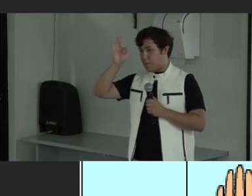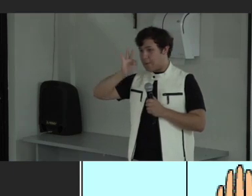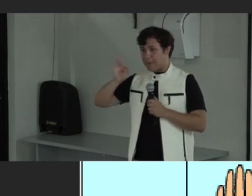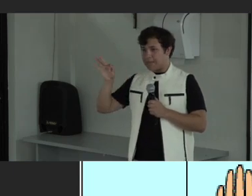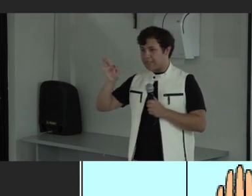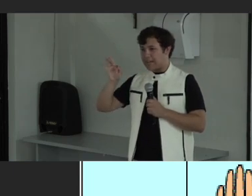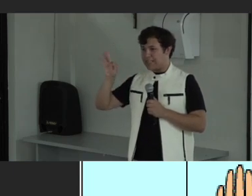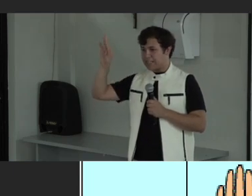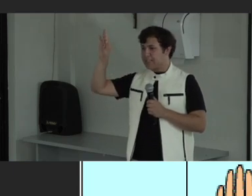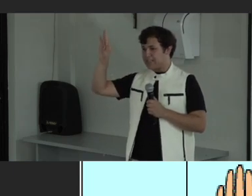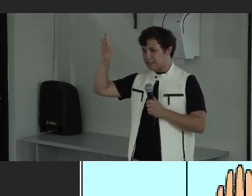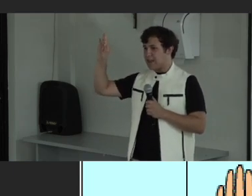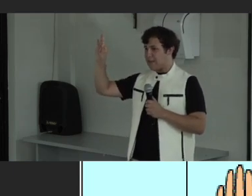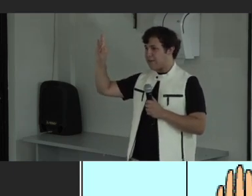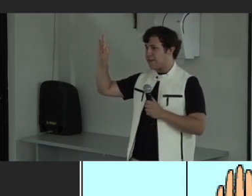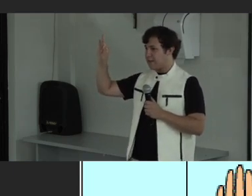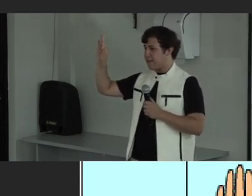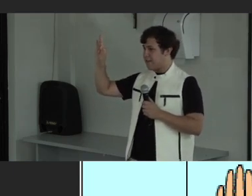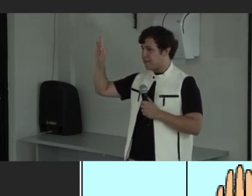Para persinarse. F.